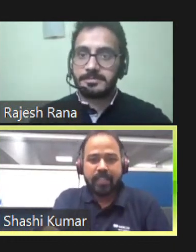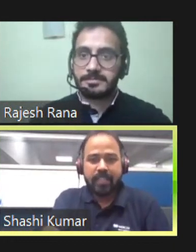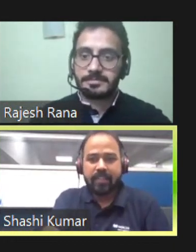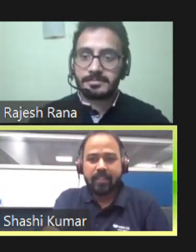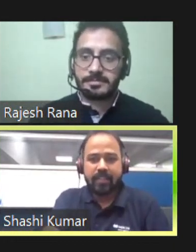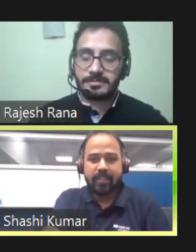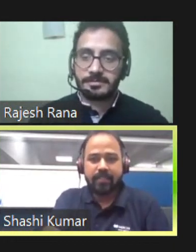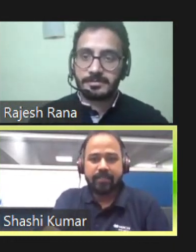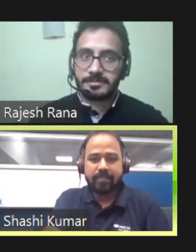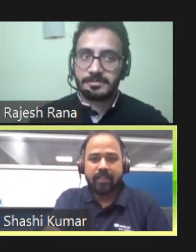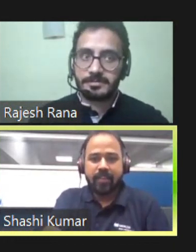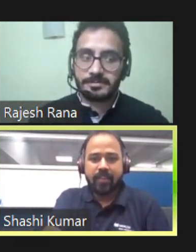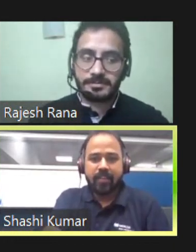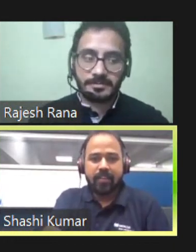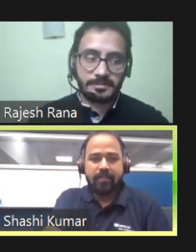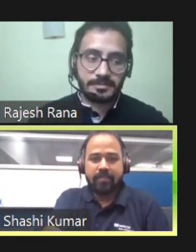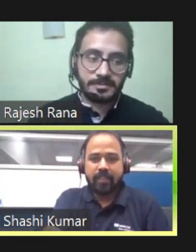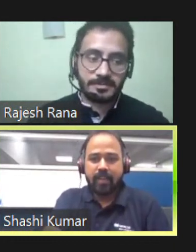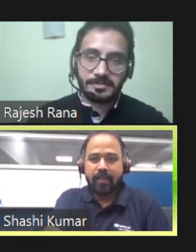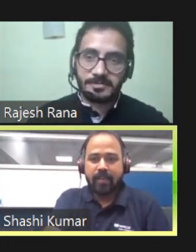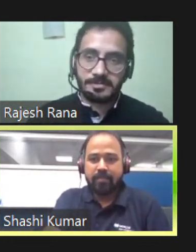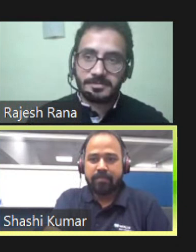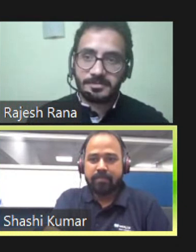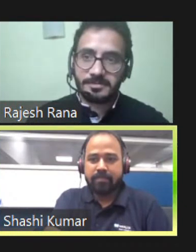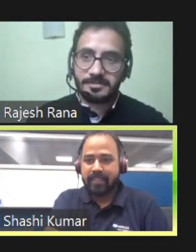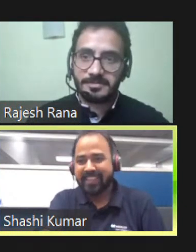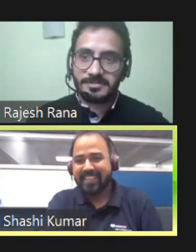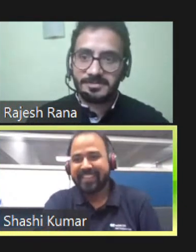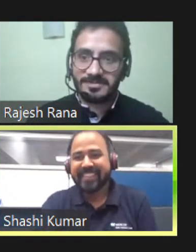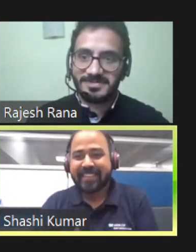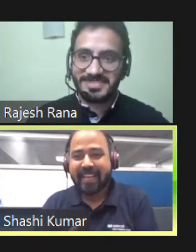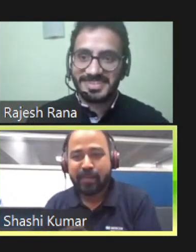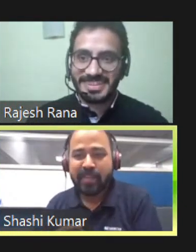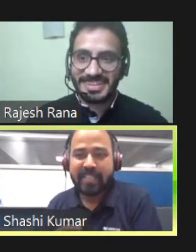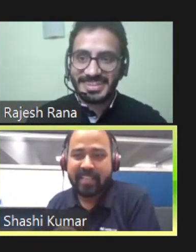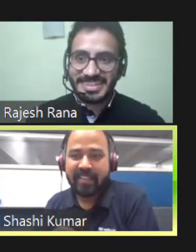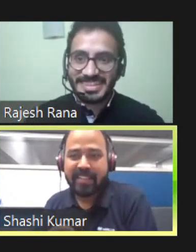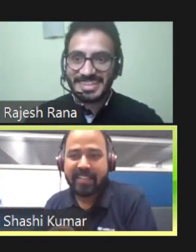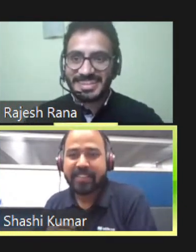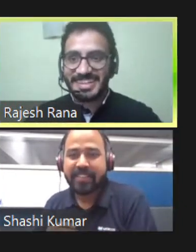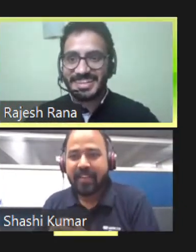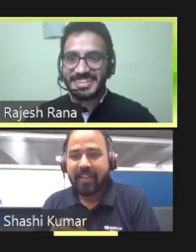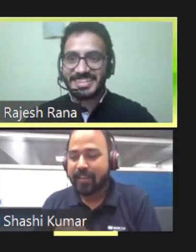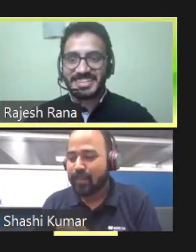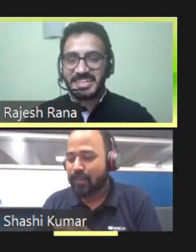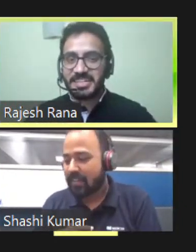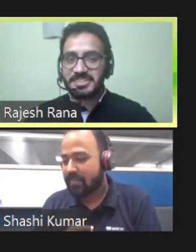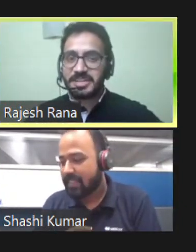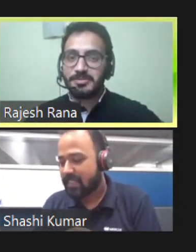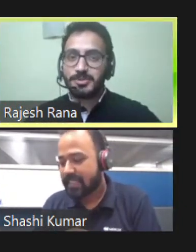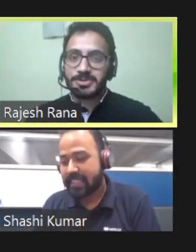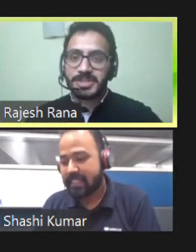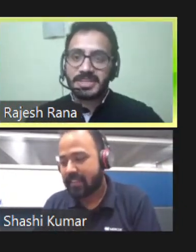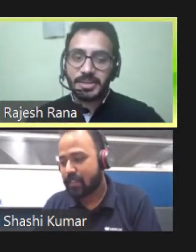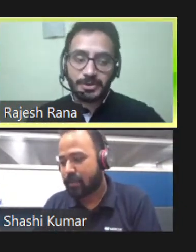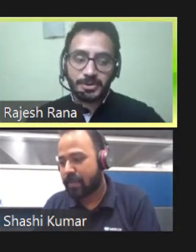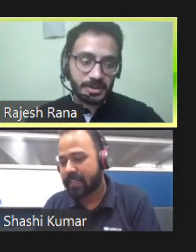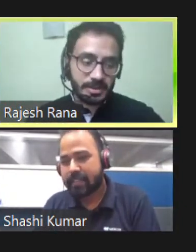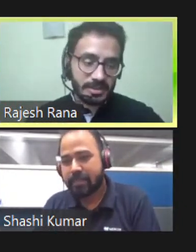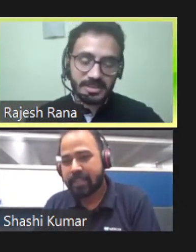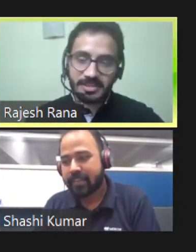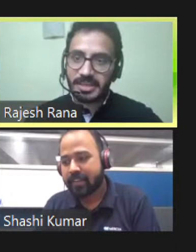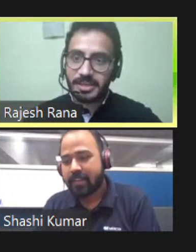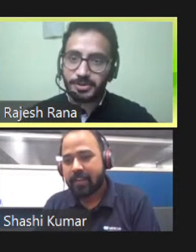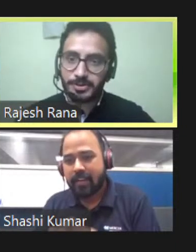नोट के साथ हम थैंक यू बोलना चाहेंगे राजेश, Right. क्योंकि It's time to say thank